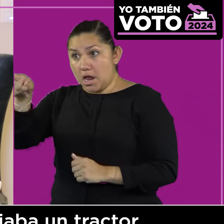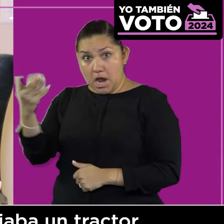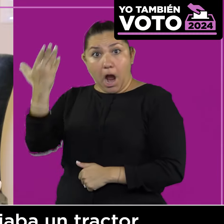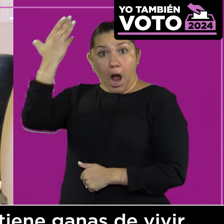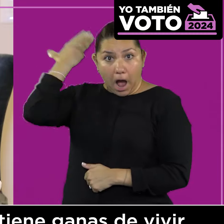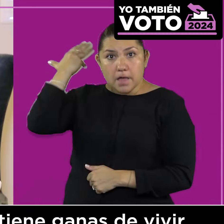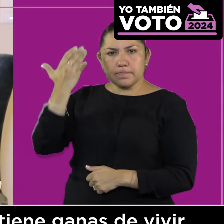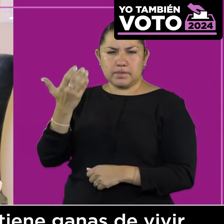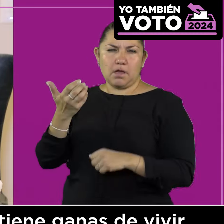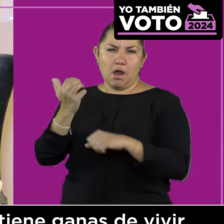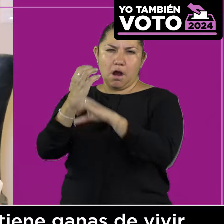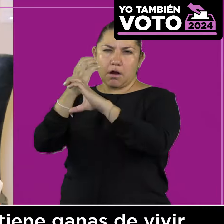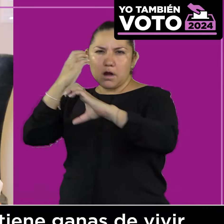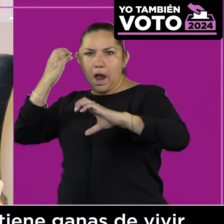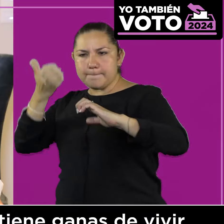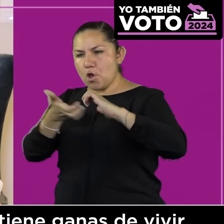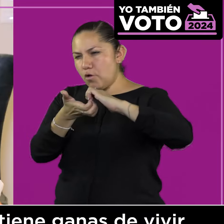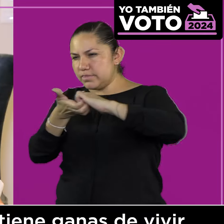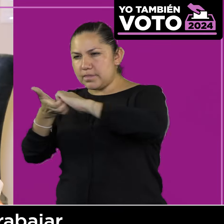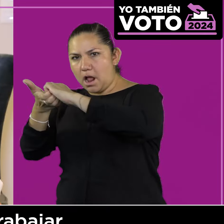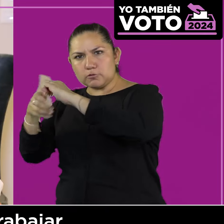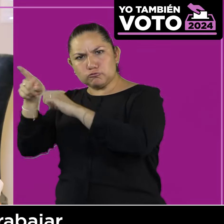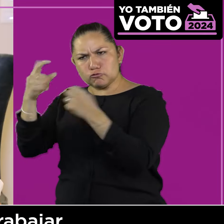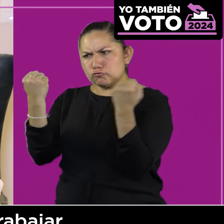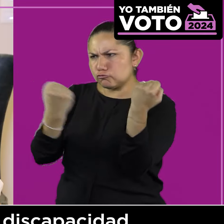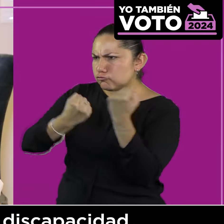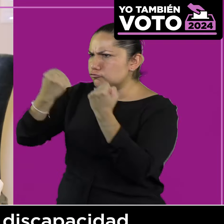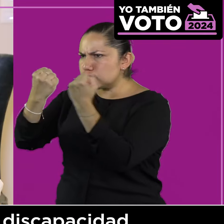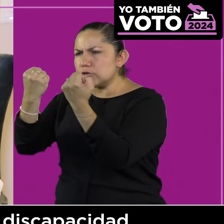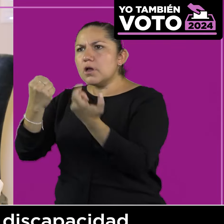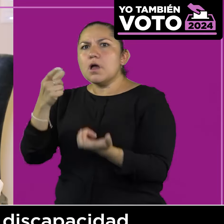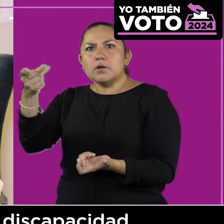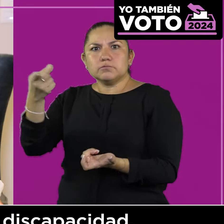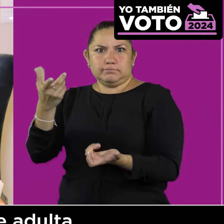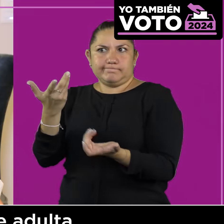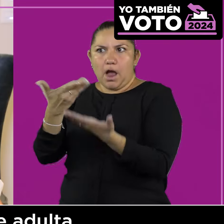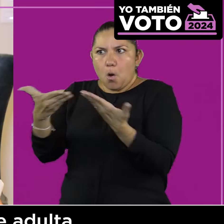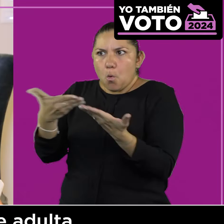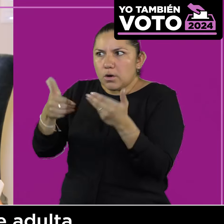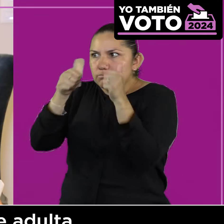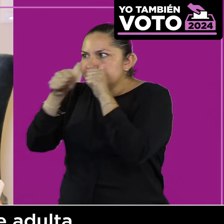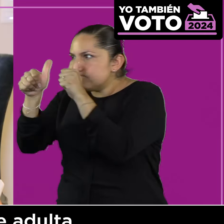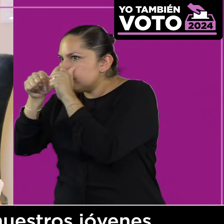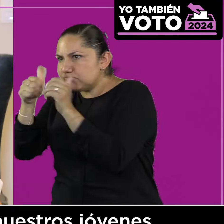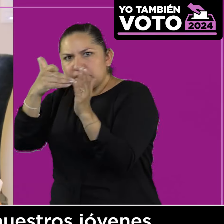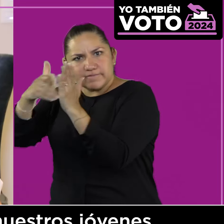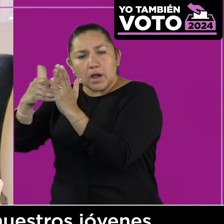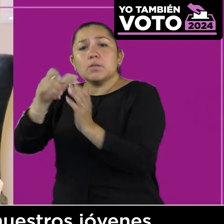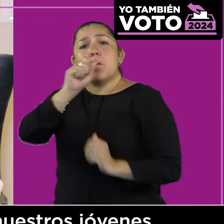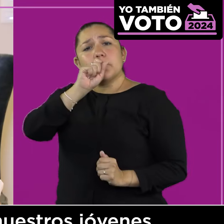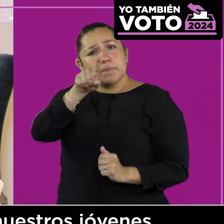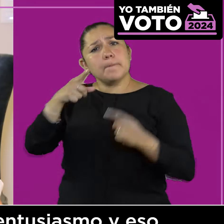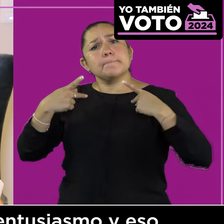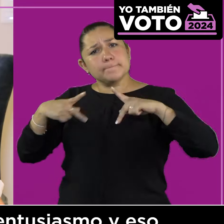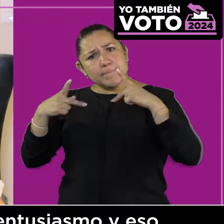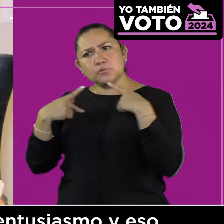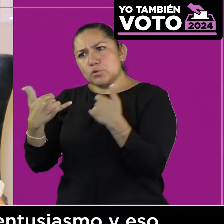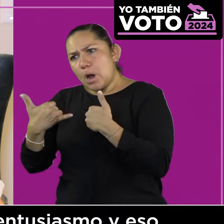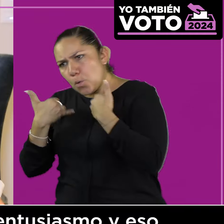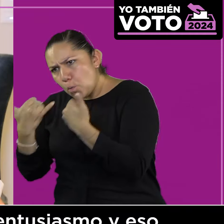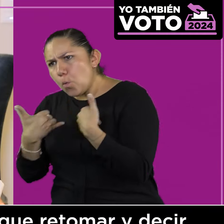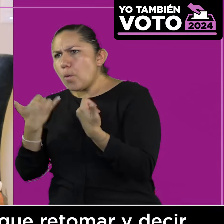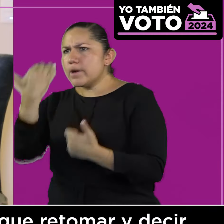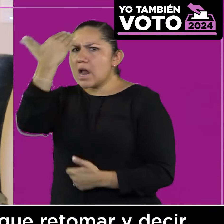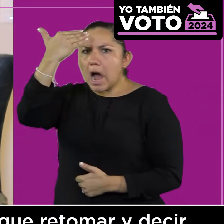tractor entonces dices tú la gente tiene ganas de vivir y de trabajar la gente con discapacidad la gente adulta Pues también nuestros jóvenes tienen todo el